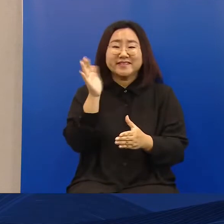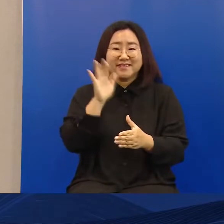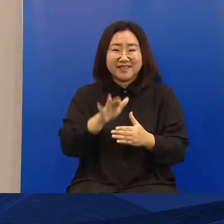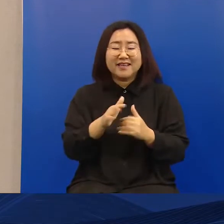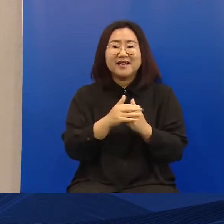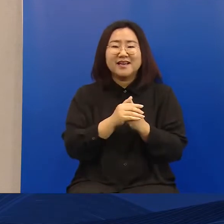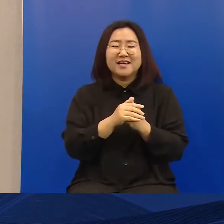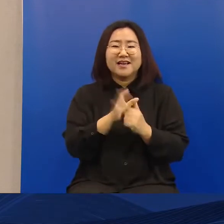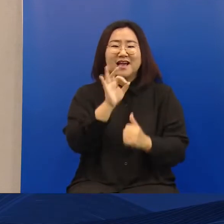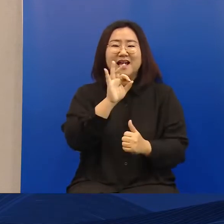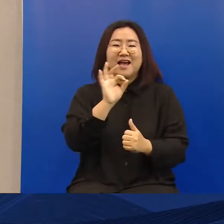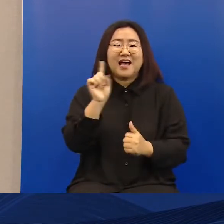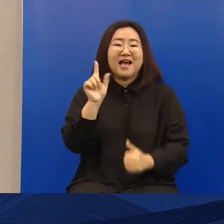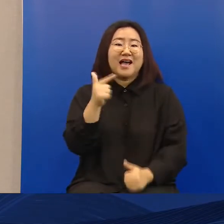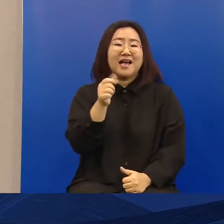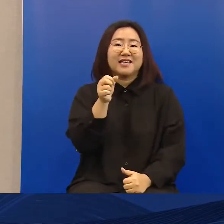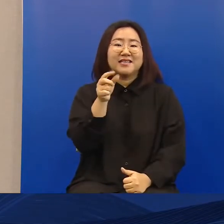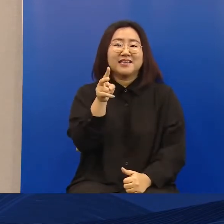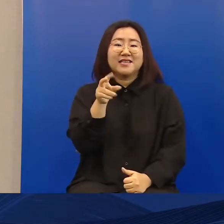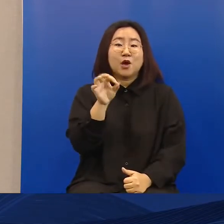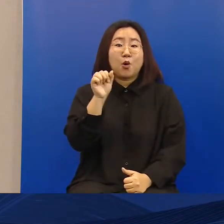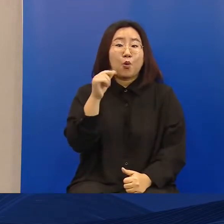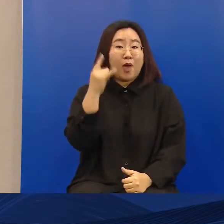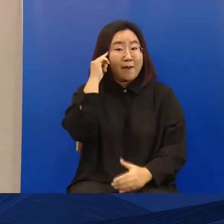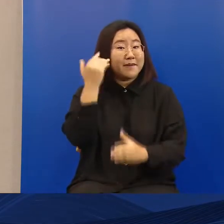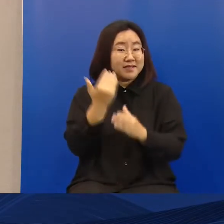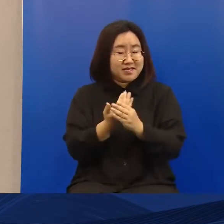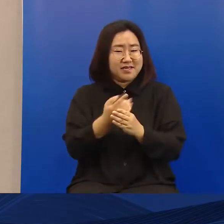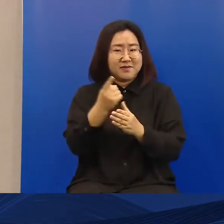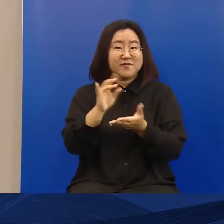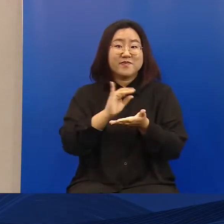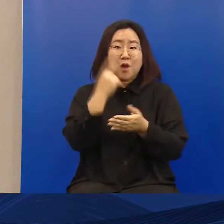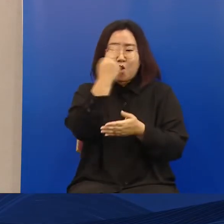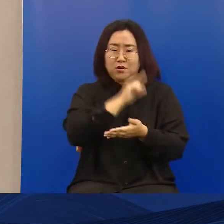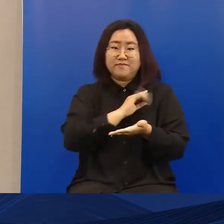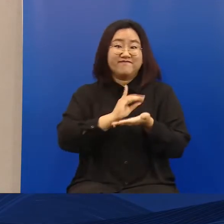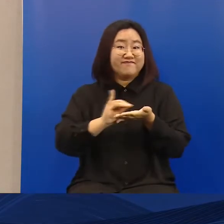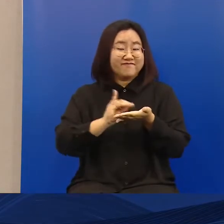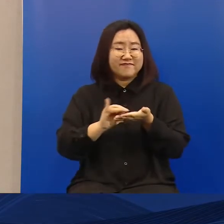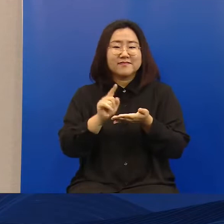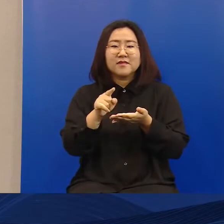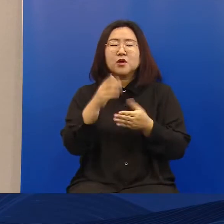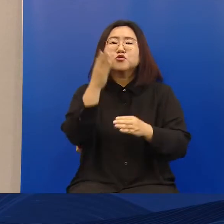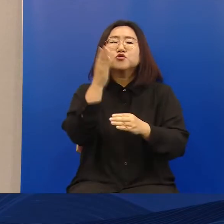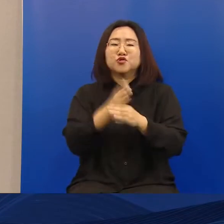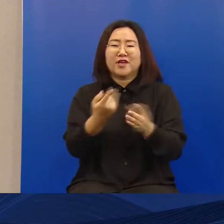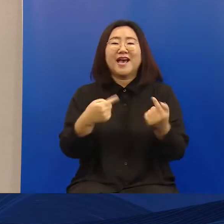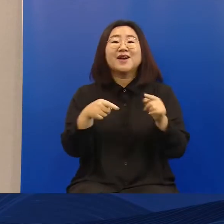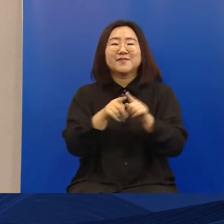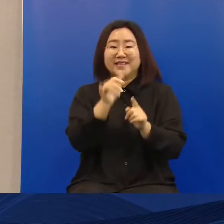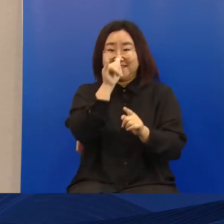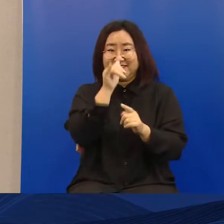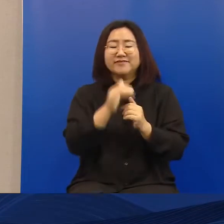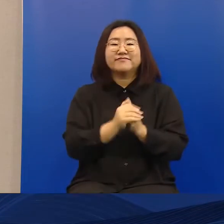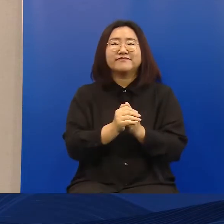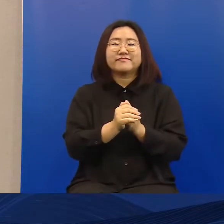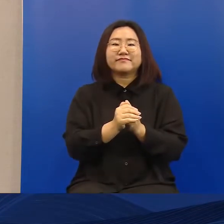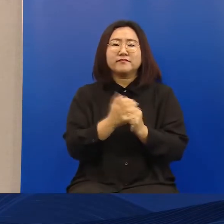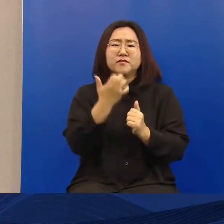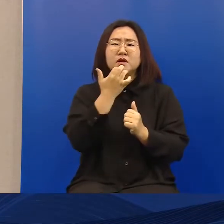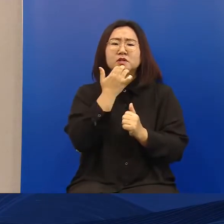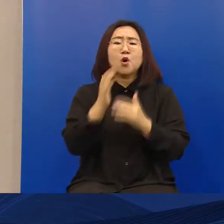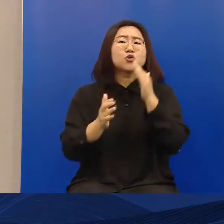계시는데 우리 안영애 박사님이 그 가운데 함께 하고 계십니다.